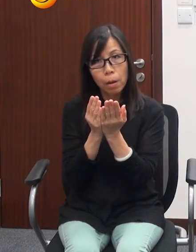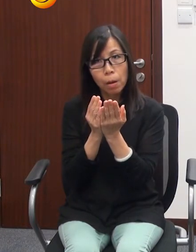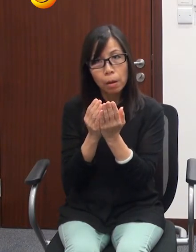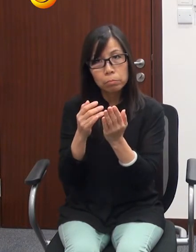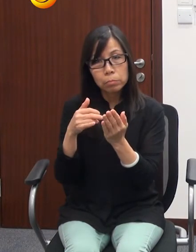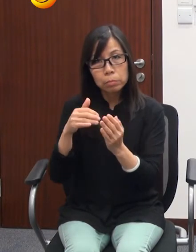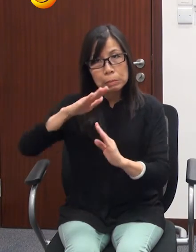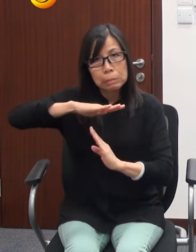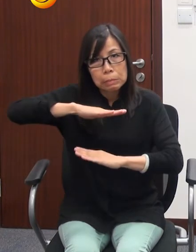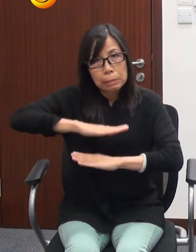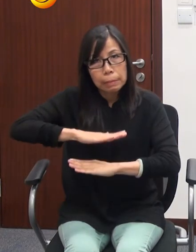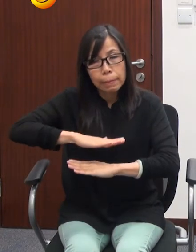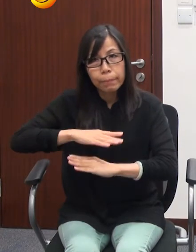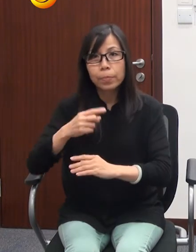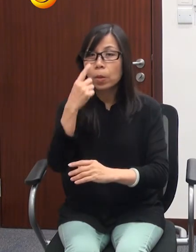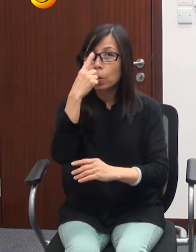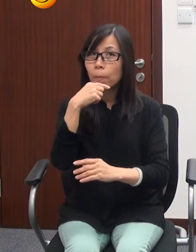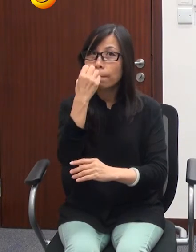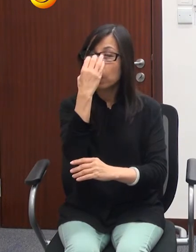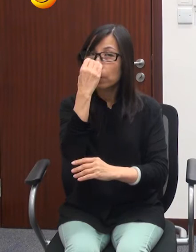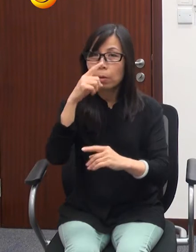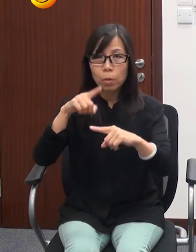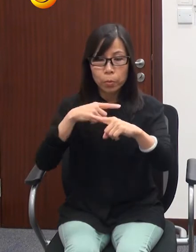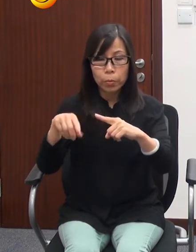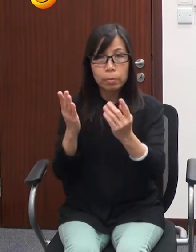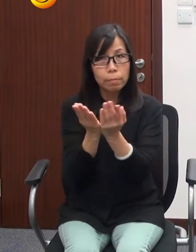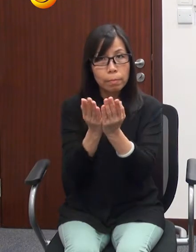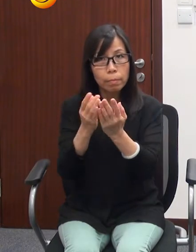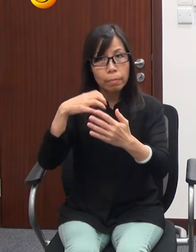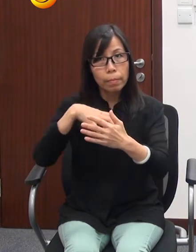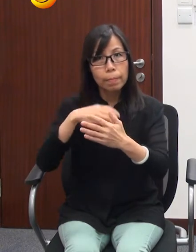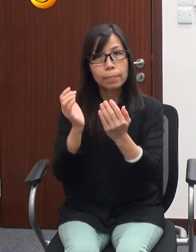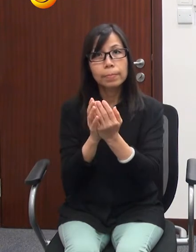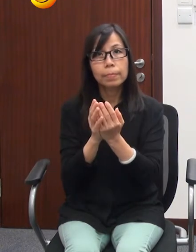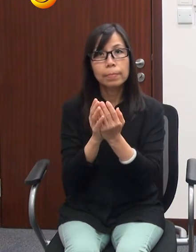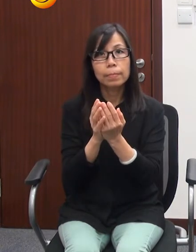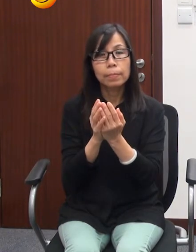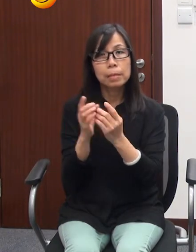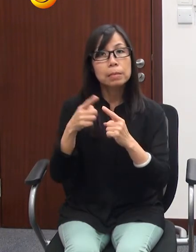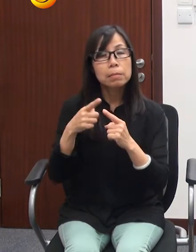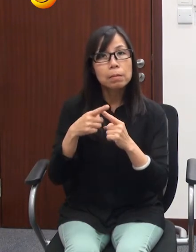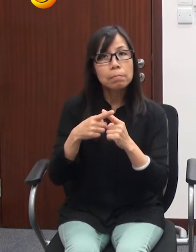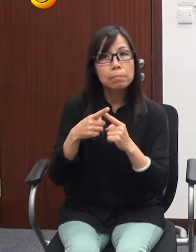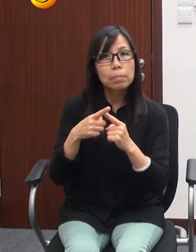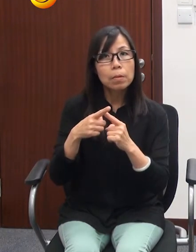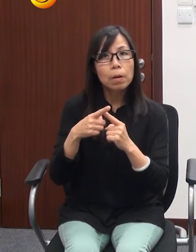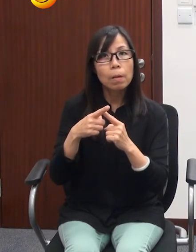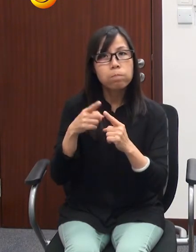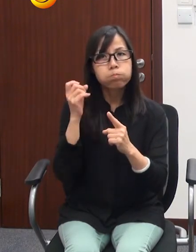落去，即係令到港大而家即係好多人喺度鬧